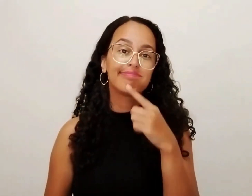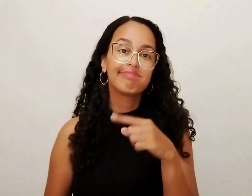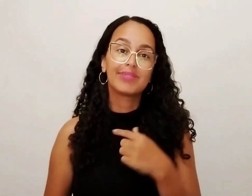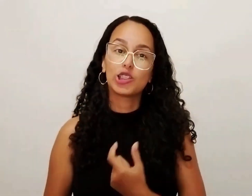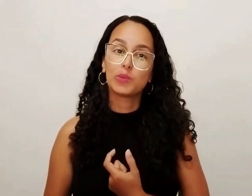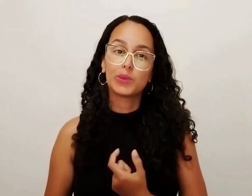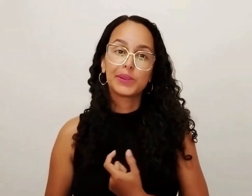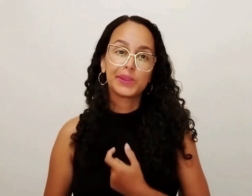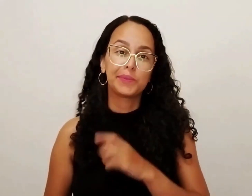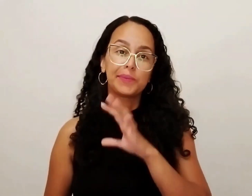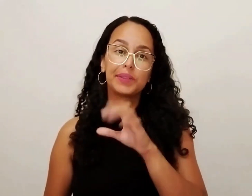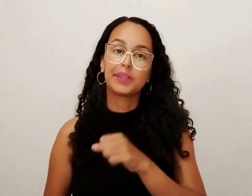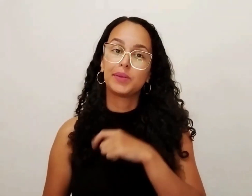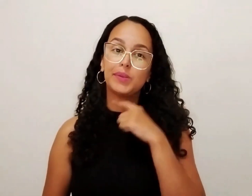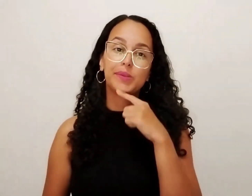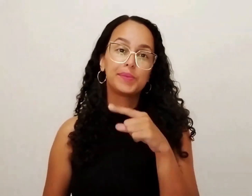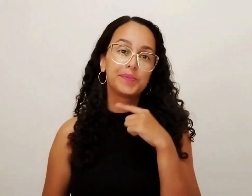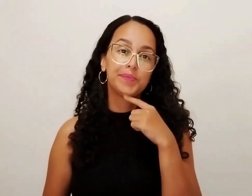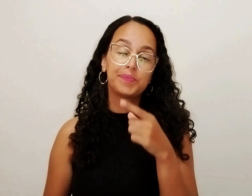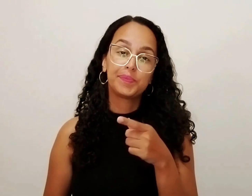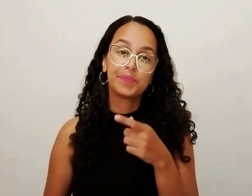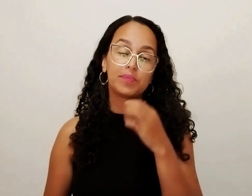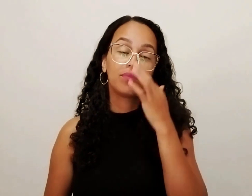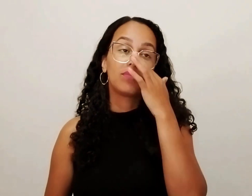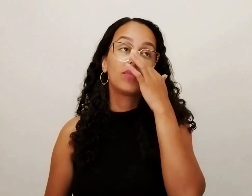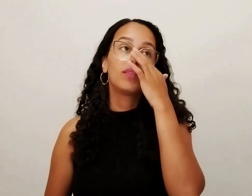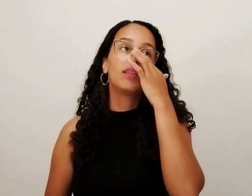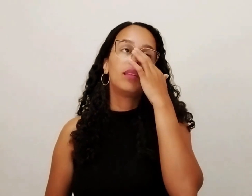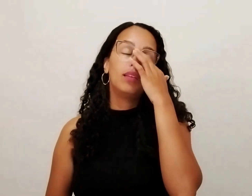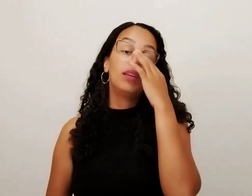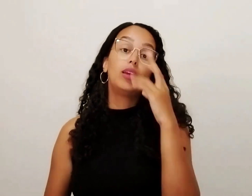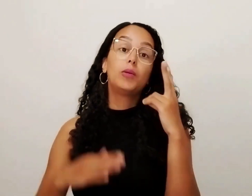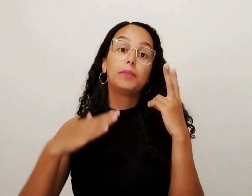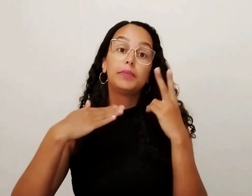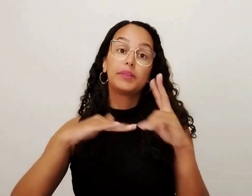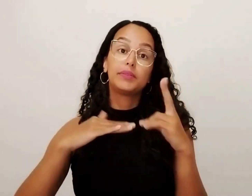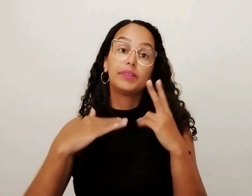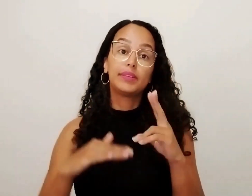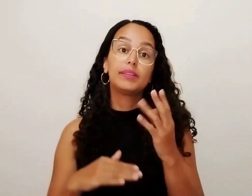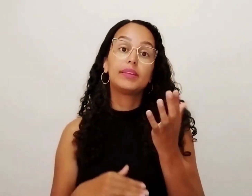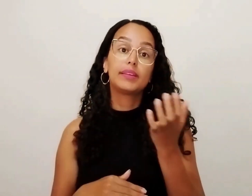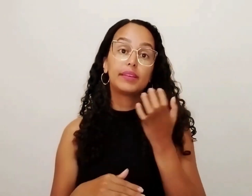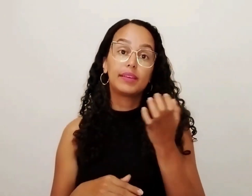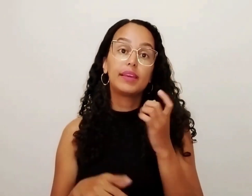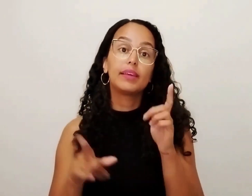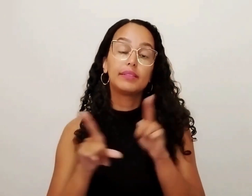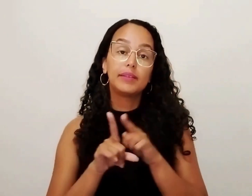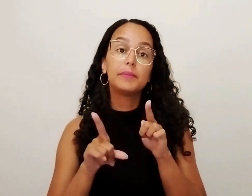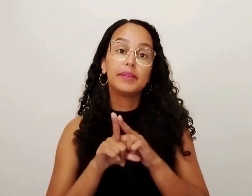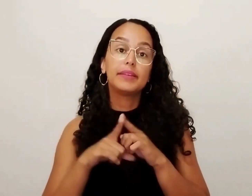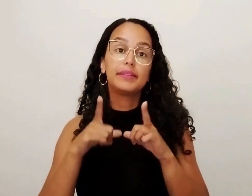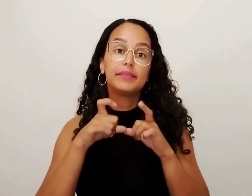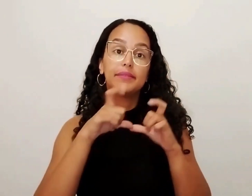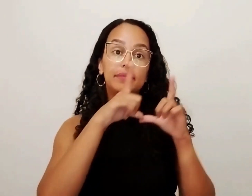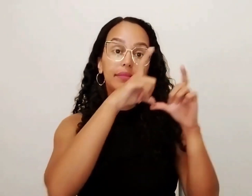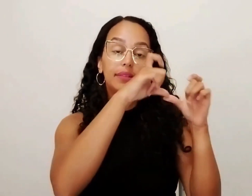velho continente para recuperar a Muiraquitã. Para não gastar todo o dinheiro que tinha, ele